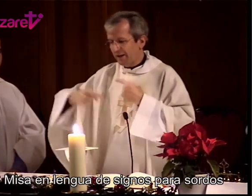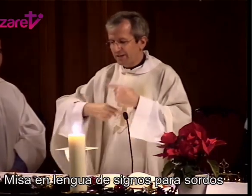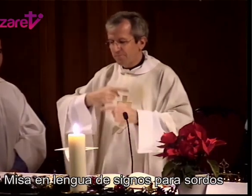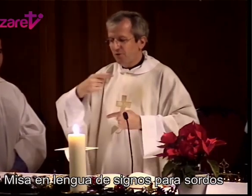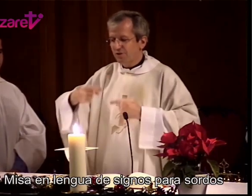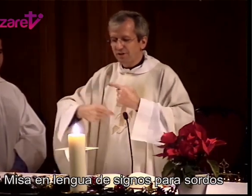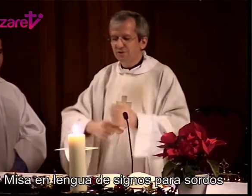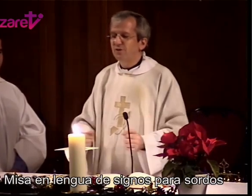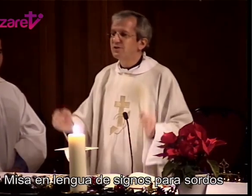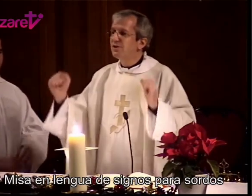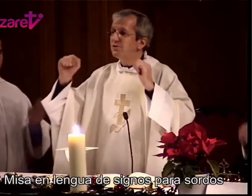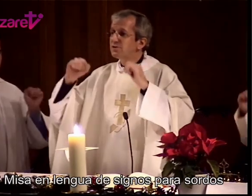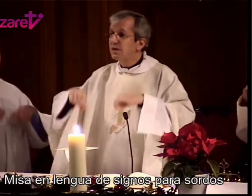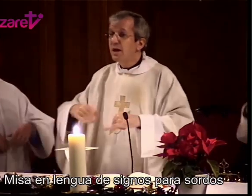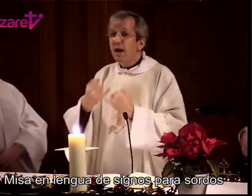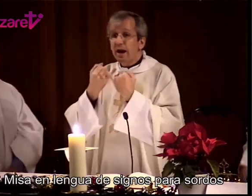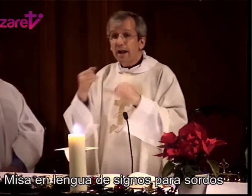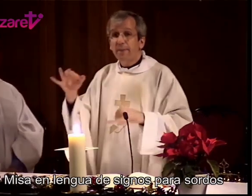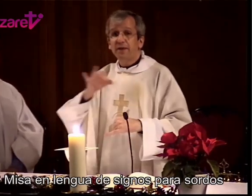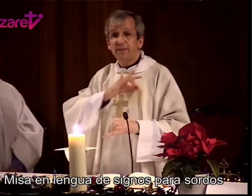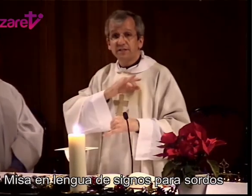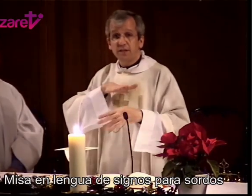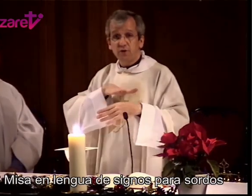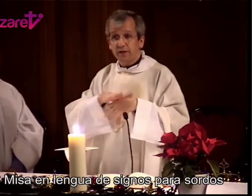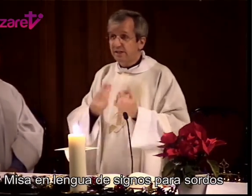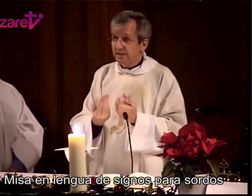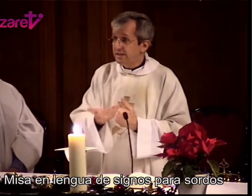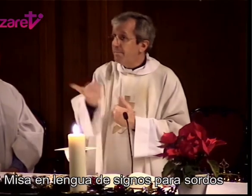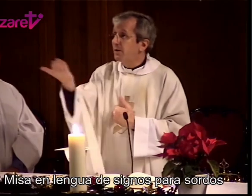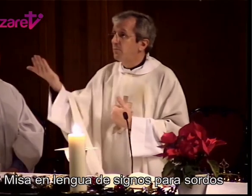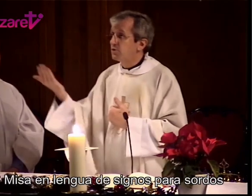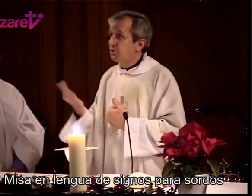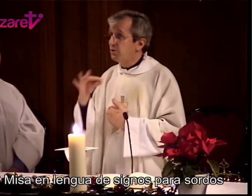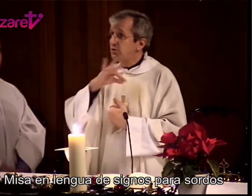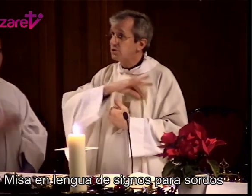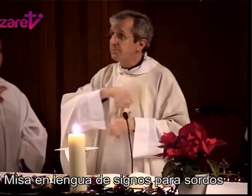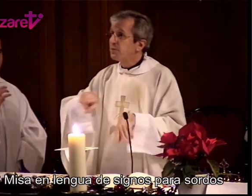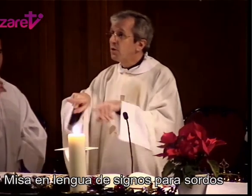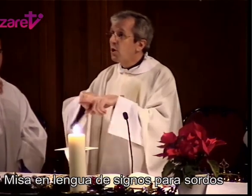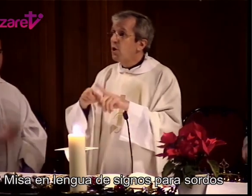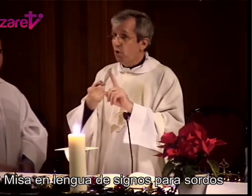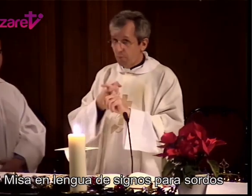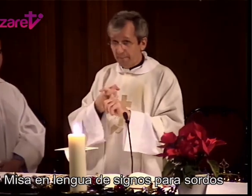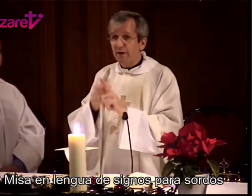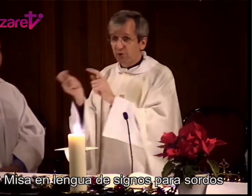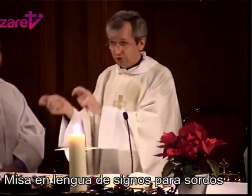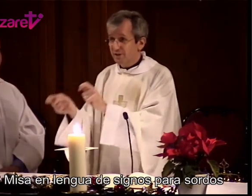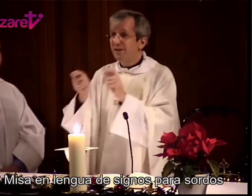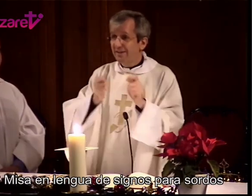por los siglos de los siglos. Amén. La paz del Señor esté siempre con vosotros. Y con tu espíritu. Como hermanos,